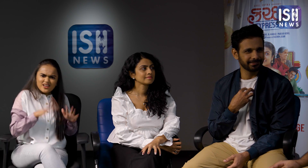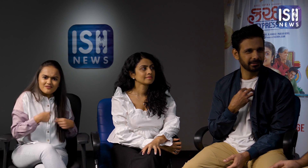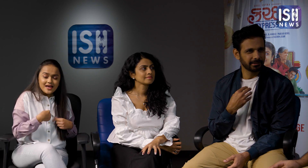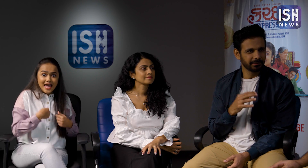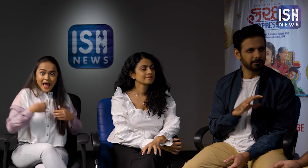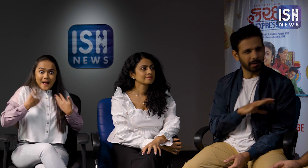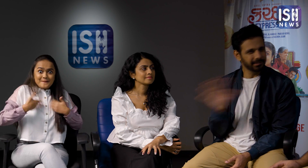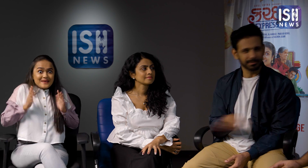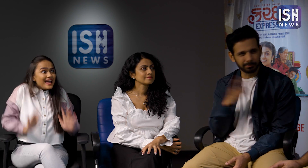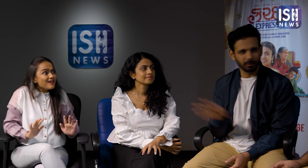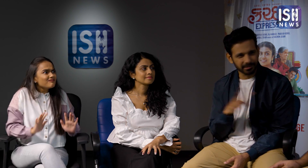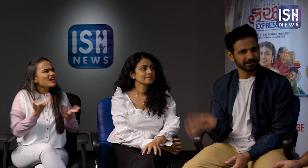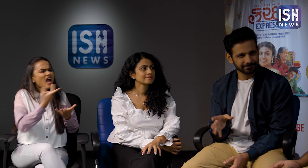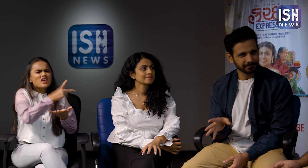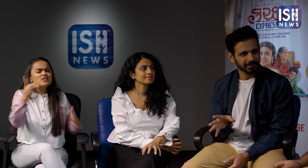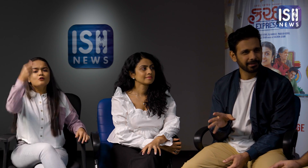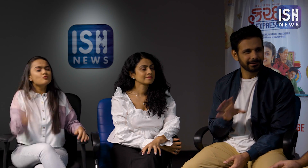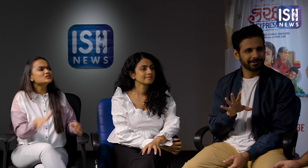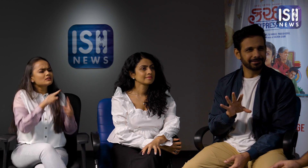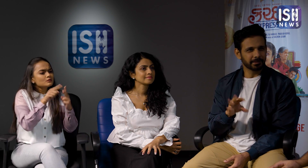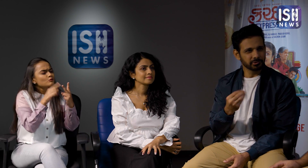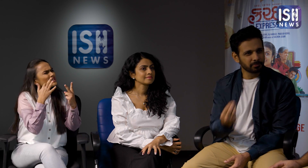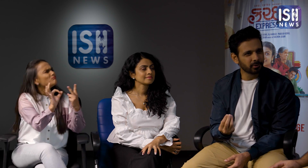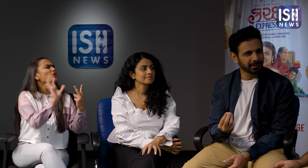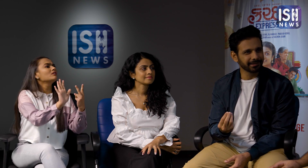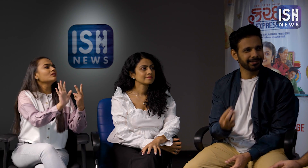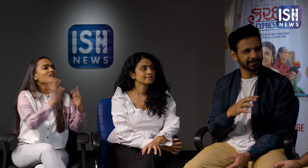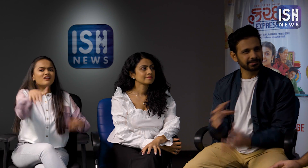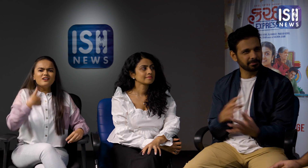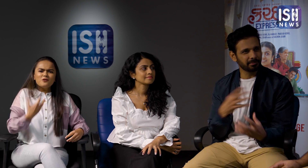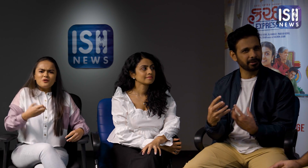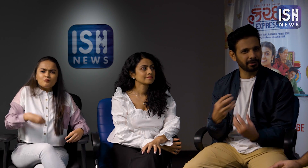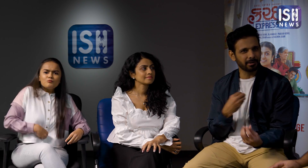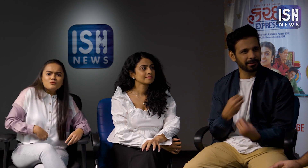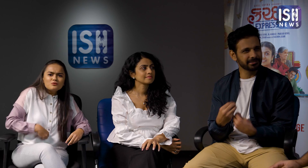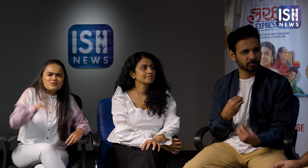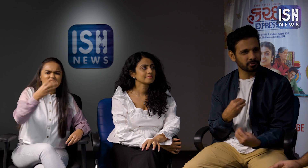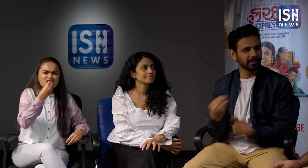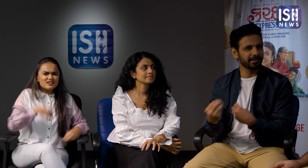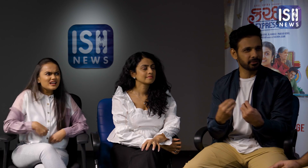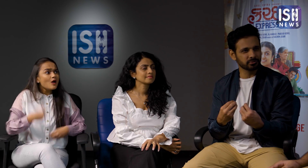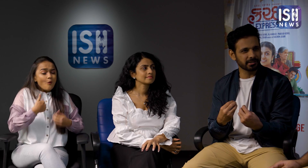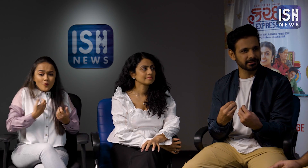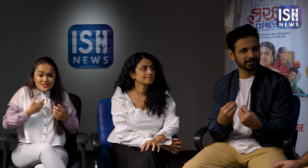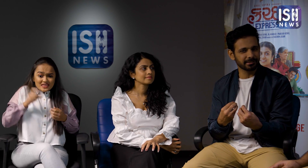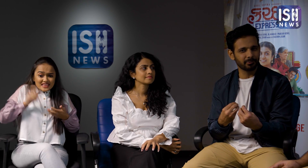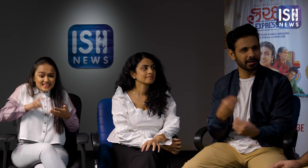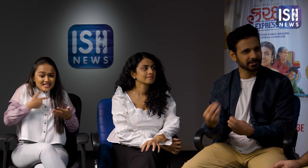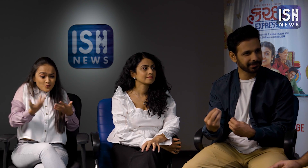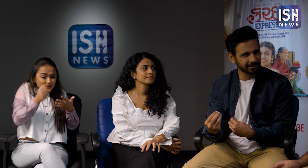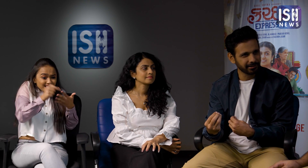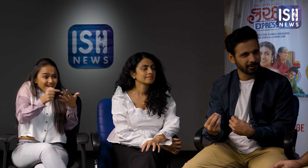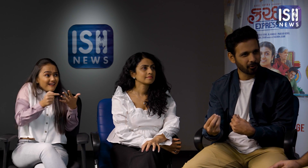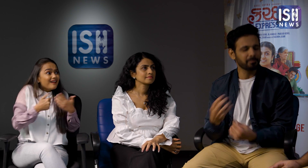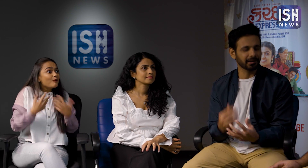रही है। बाकी सब बकवास है, मुझे भूख लगी है, ये सब हम हमारी ज़रूरतें एक दूसरे से